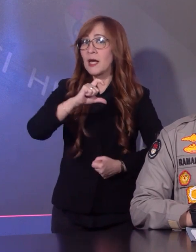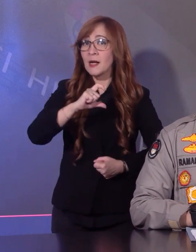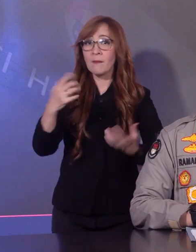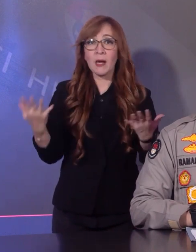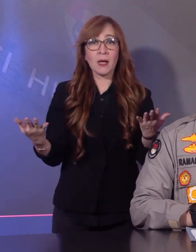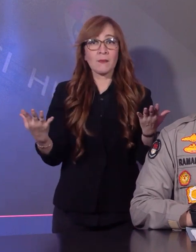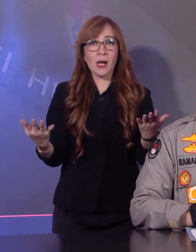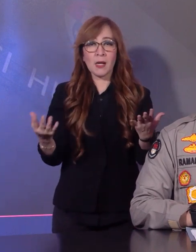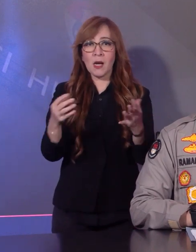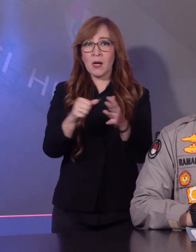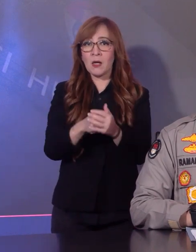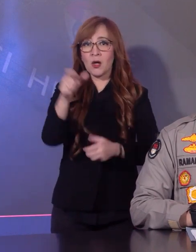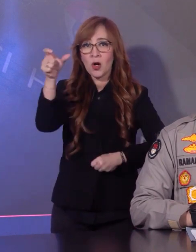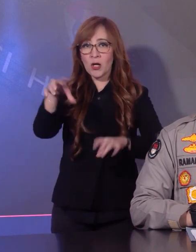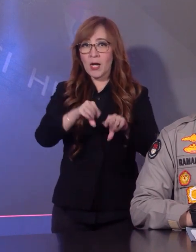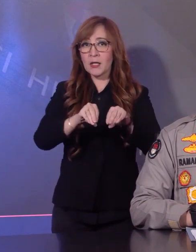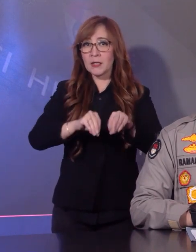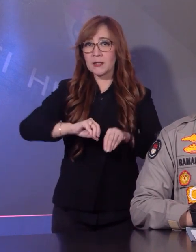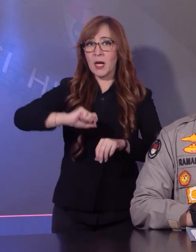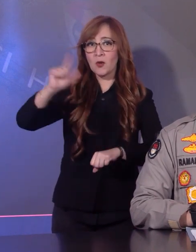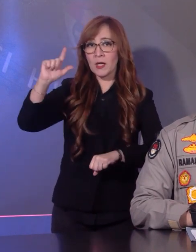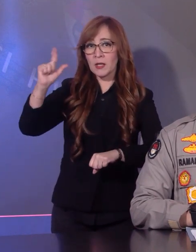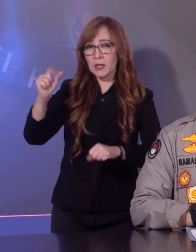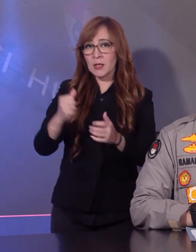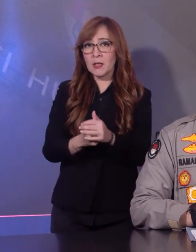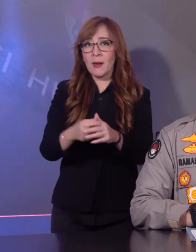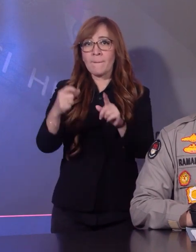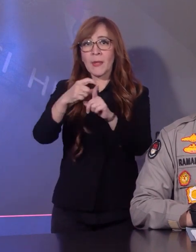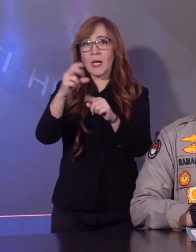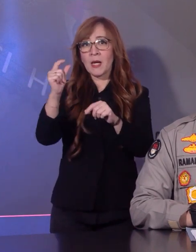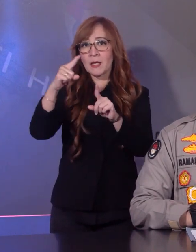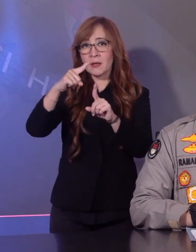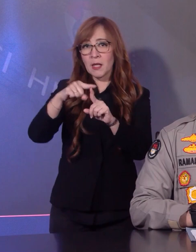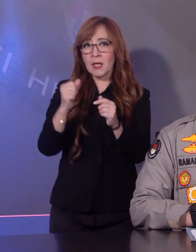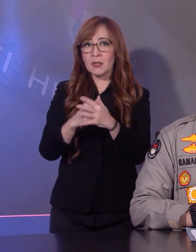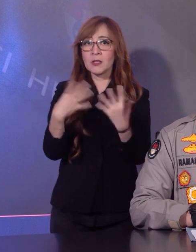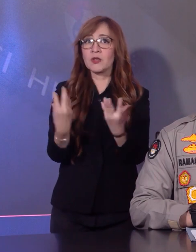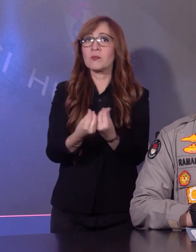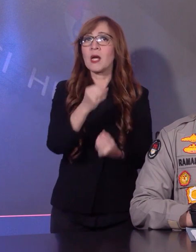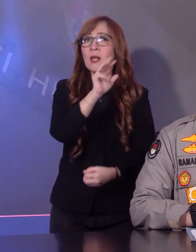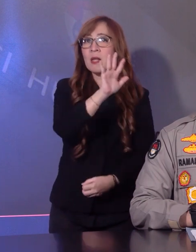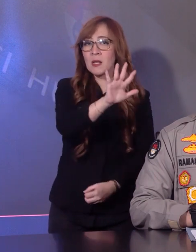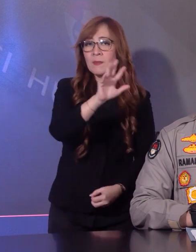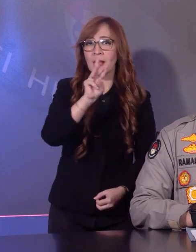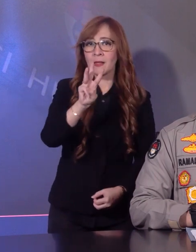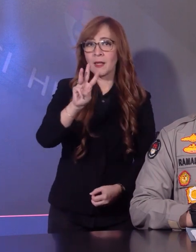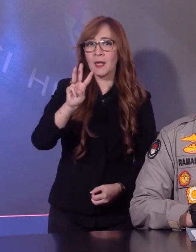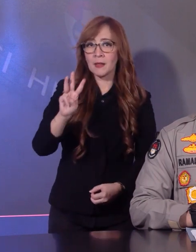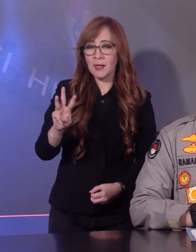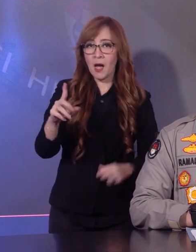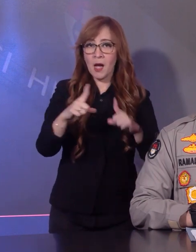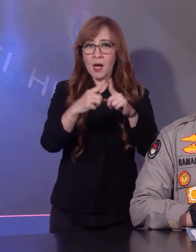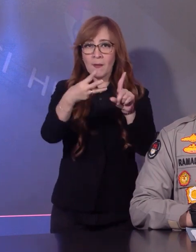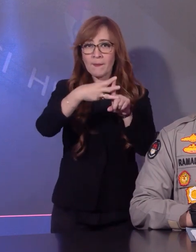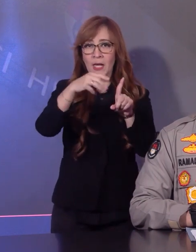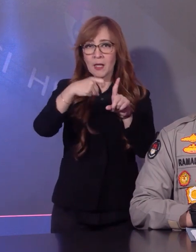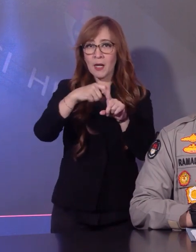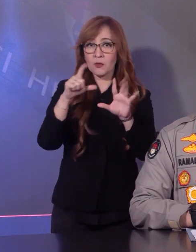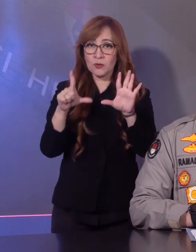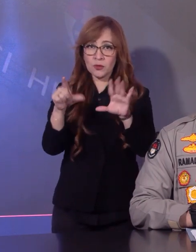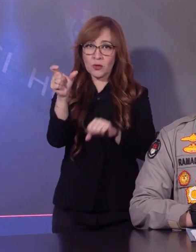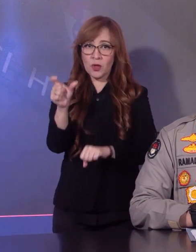dilakukan pekerja migran pembantu rumah tangga sebanyak 533 ABK sebanyak